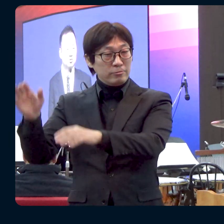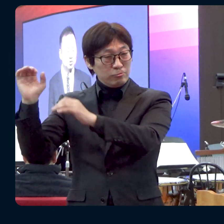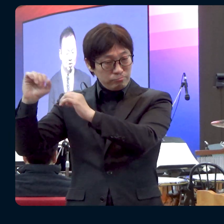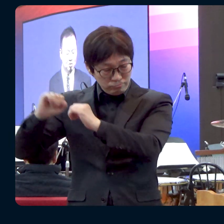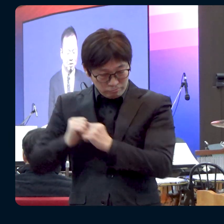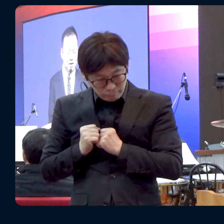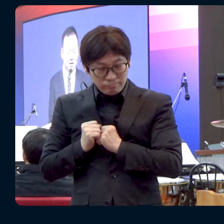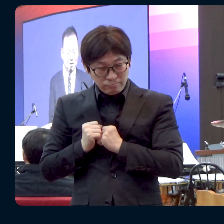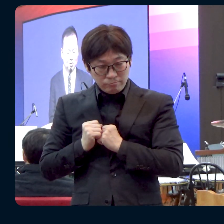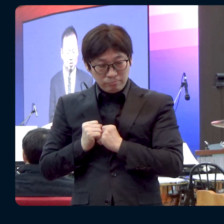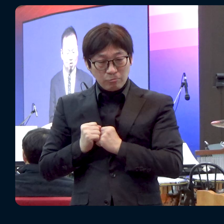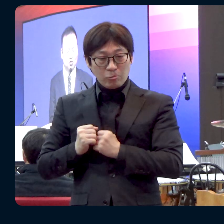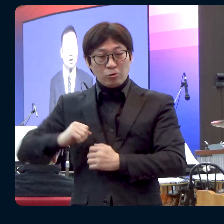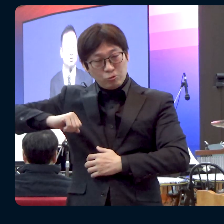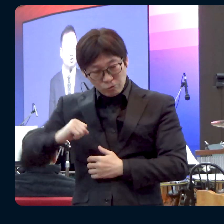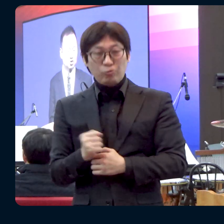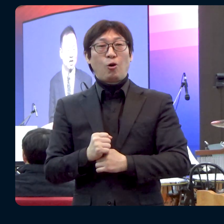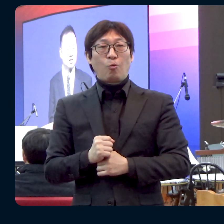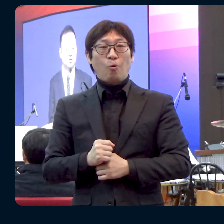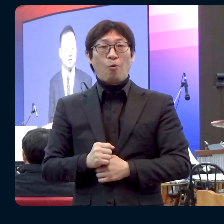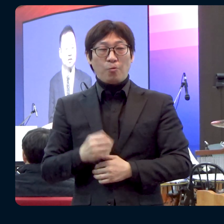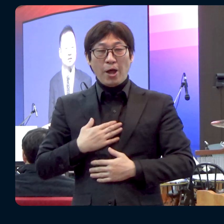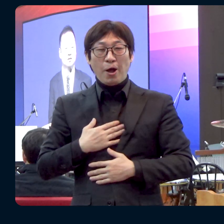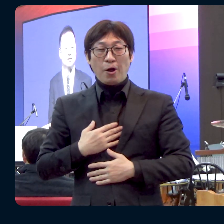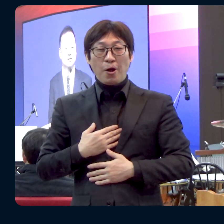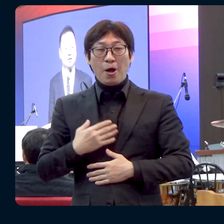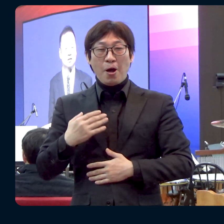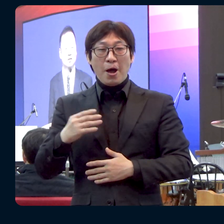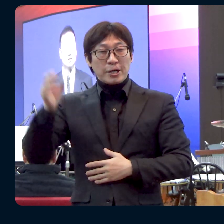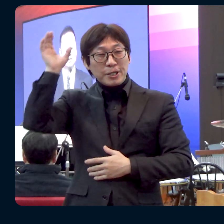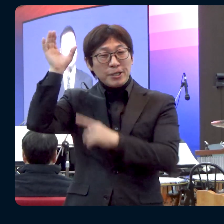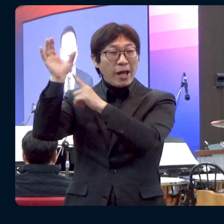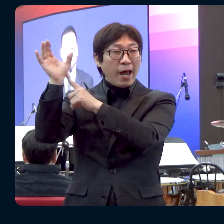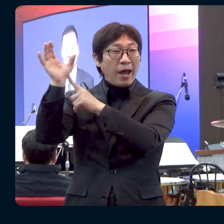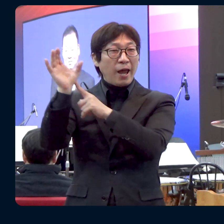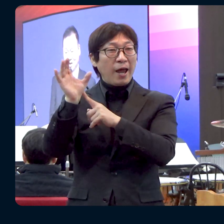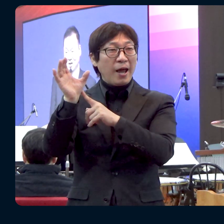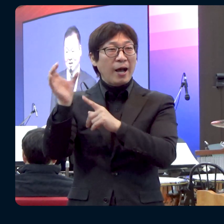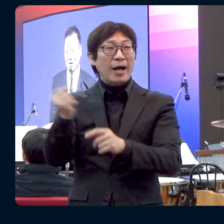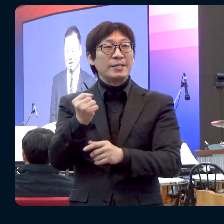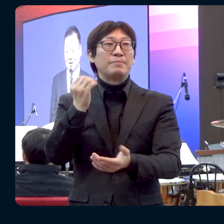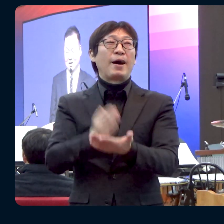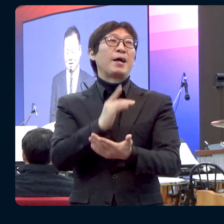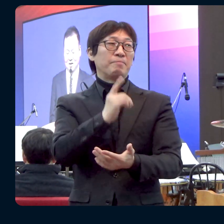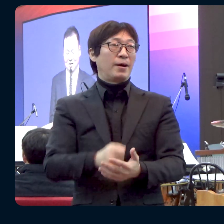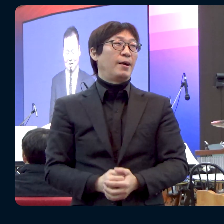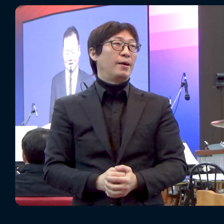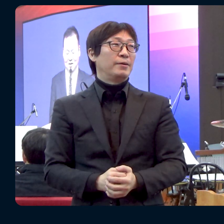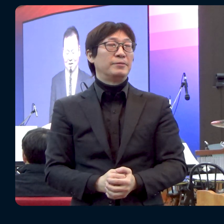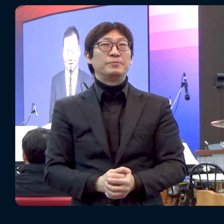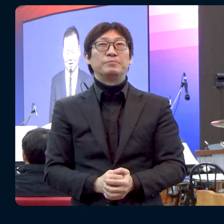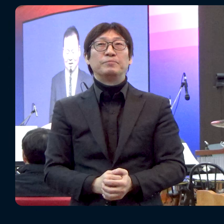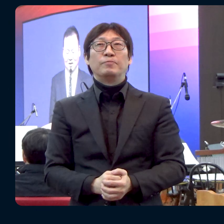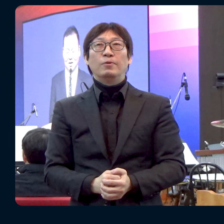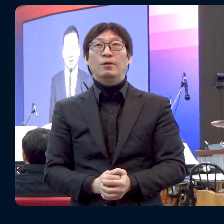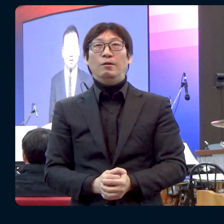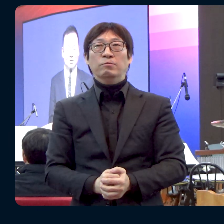아무 어려움 없이 순조로워야 한다고 요구하고 주장하는 것은 근거가 없습니다.